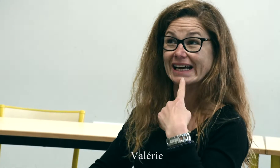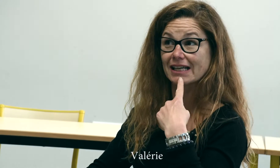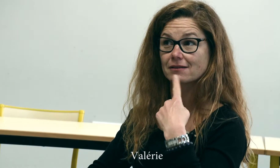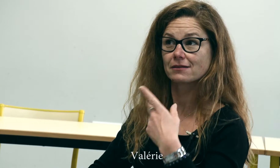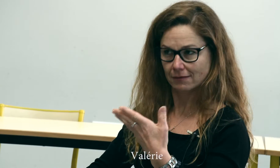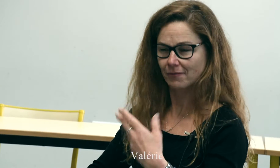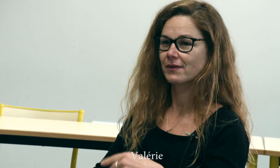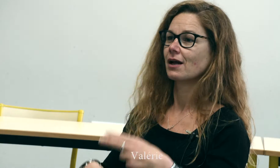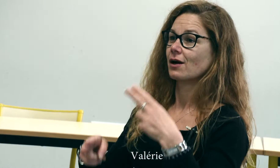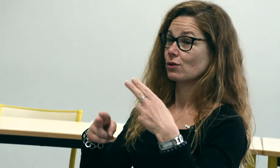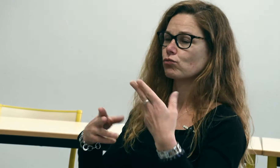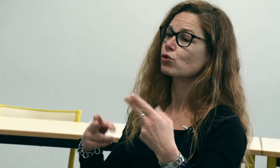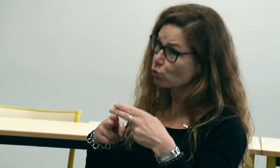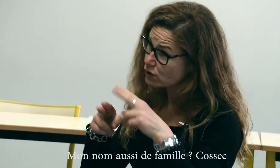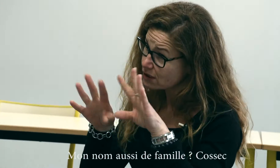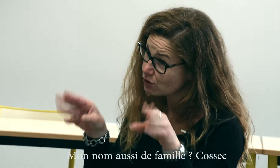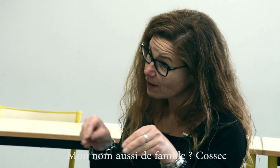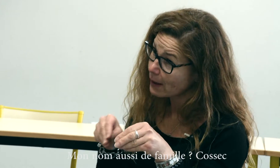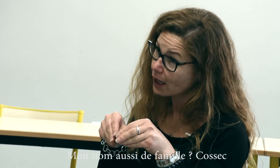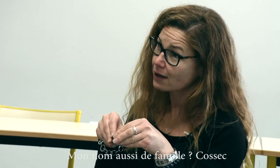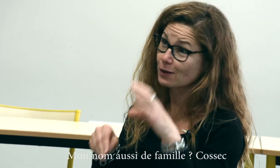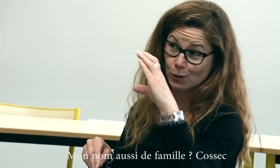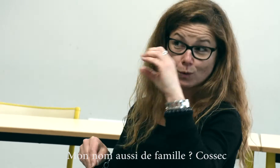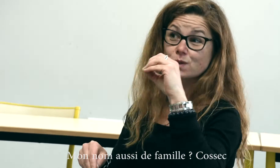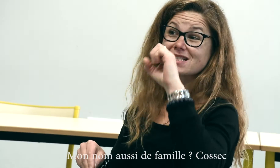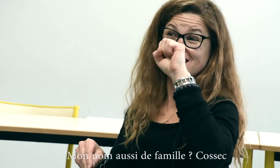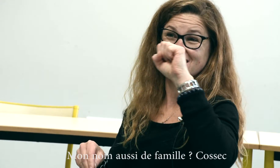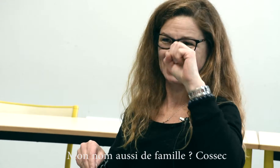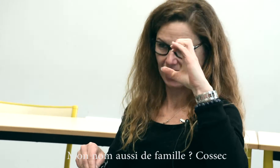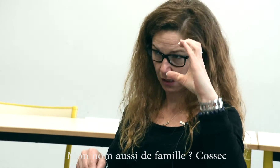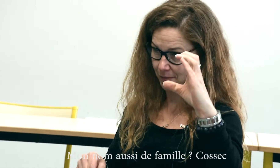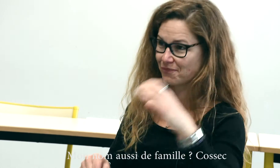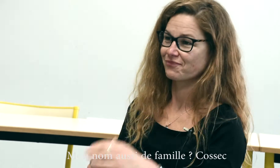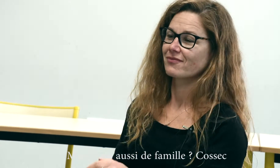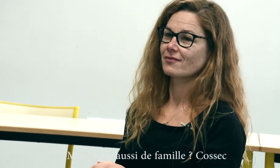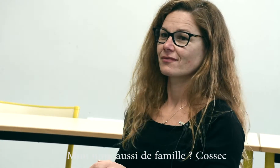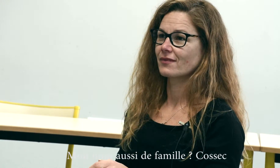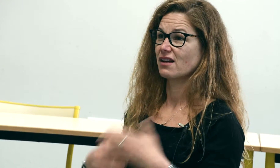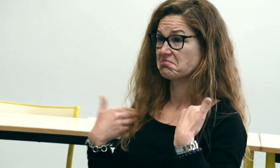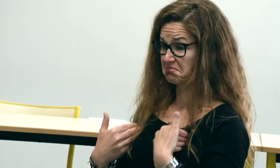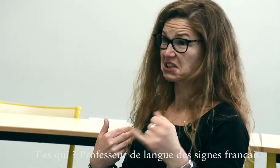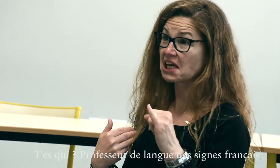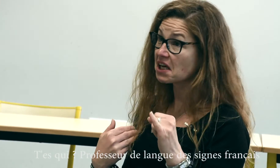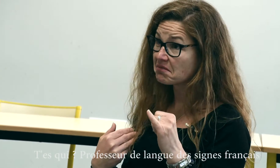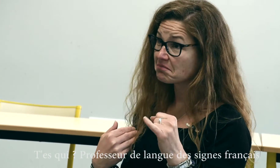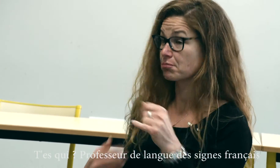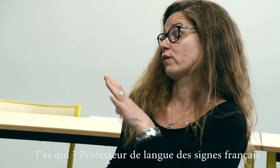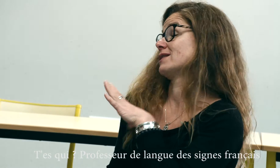Malerie. Mais nous aussi, de famille, Cossack. De qui?